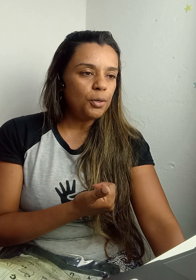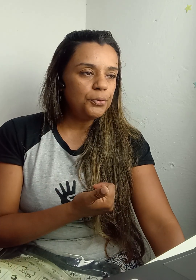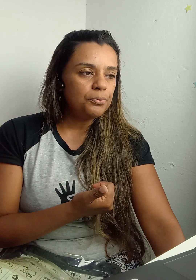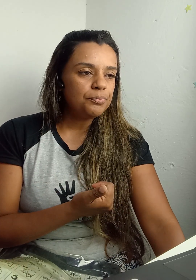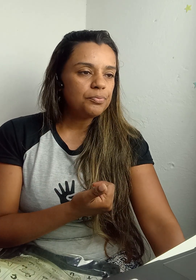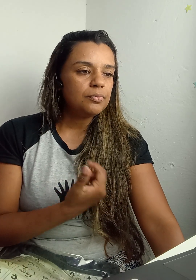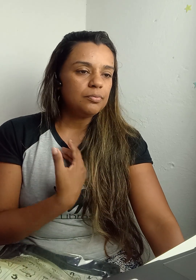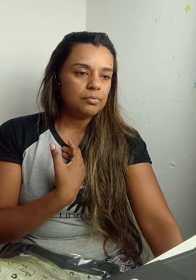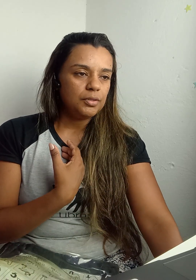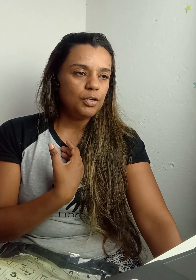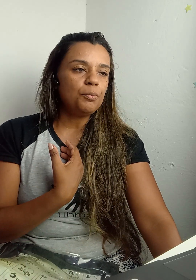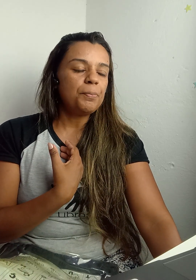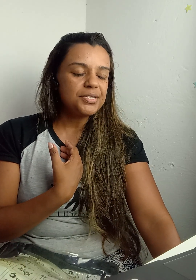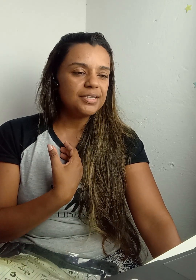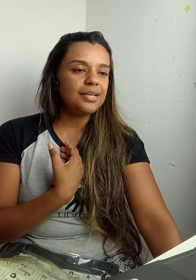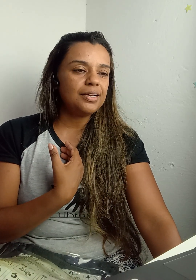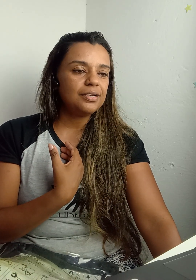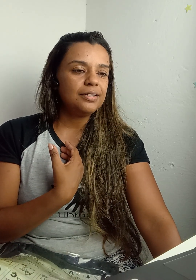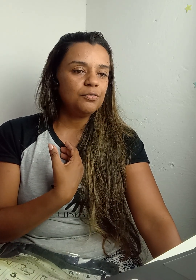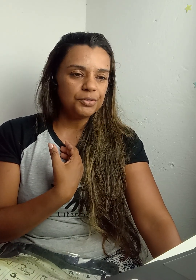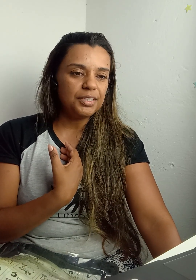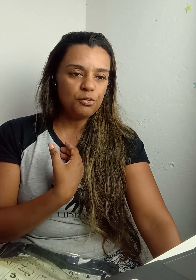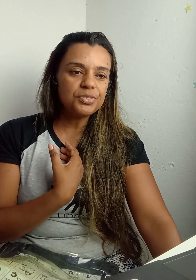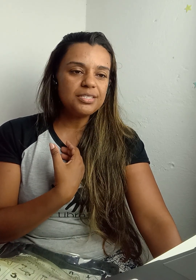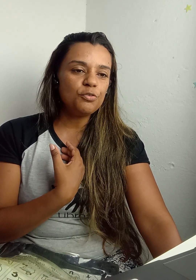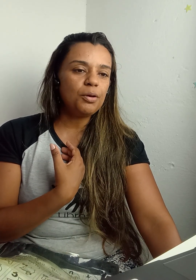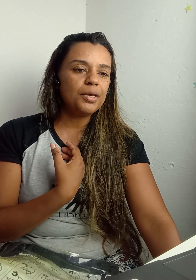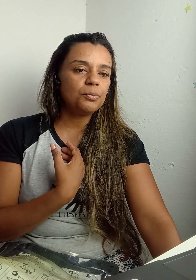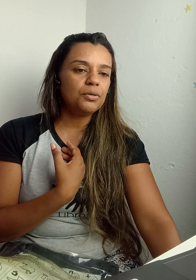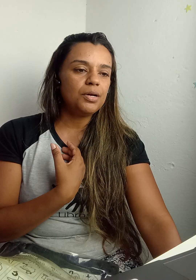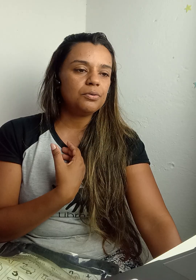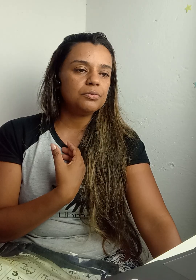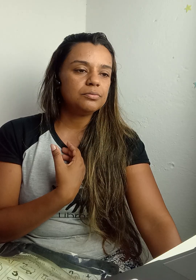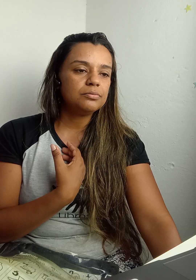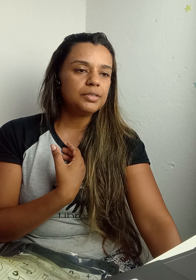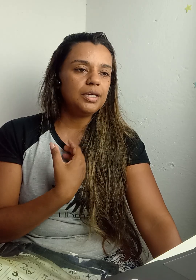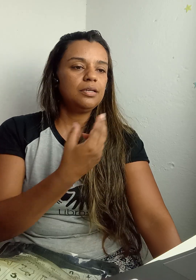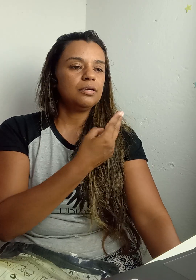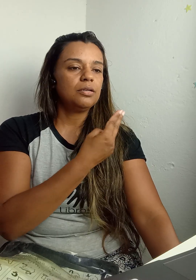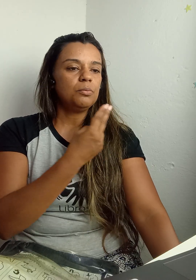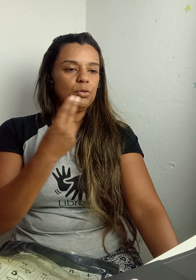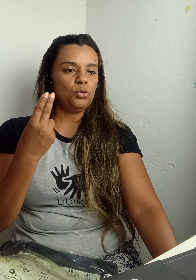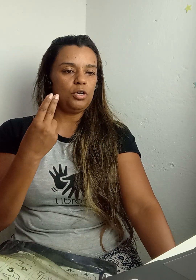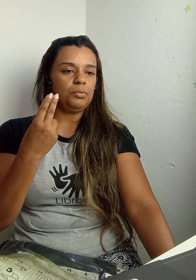próprio, eu vou me apresentar. Eu vou ter que usar esse alfabeto manual, né? Meu nome